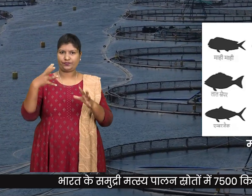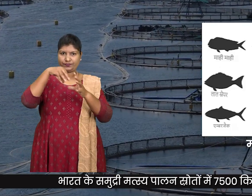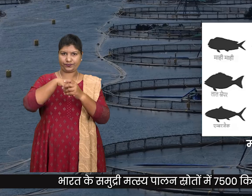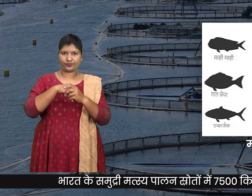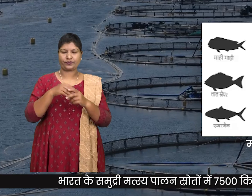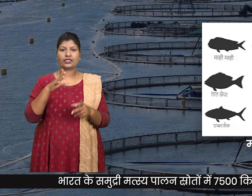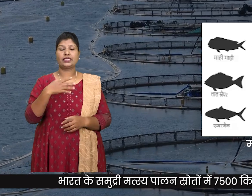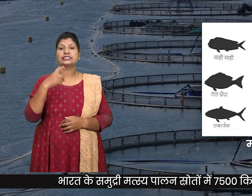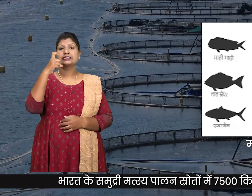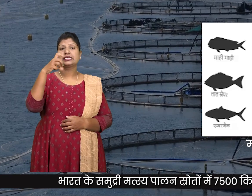रेखा